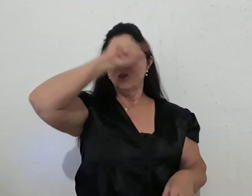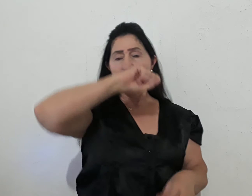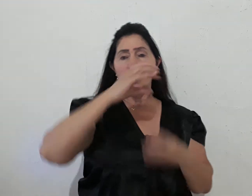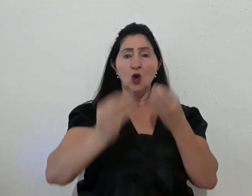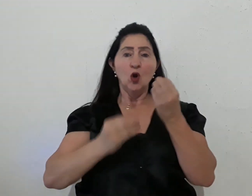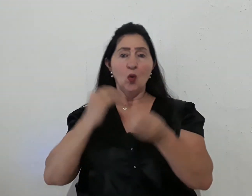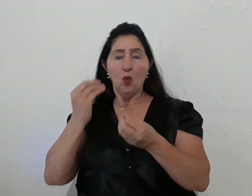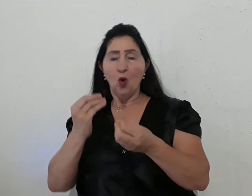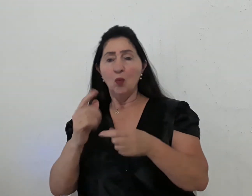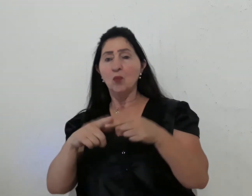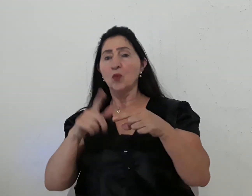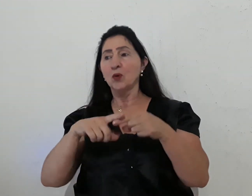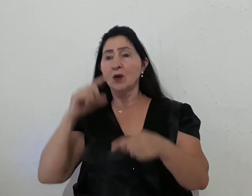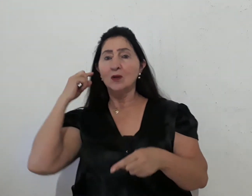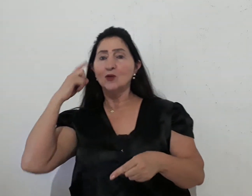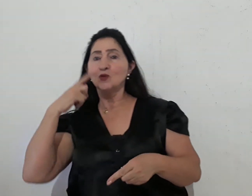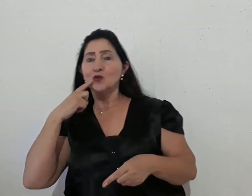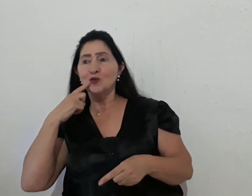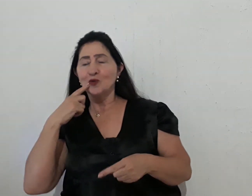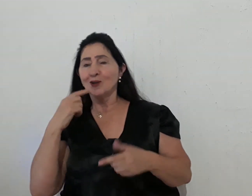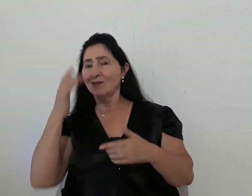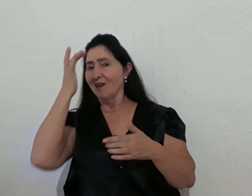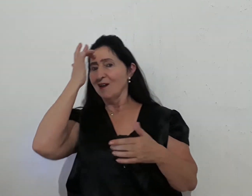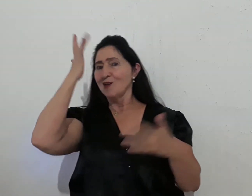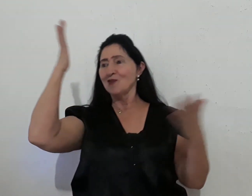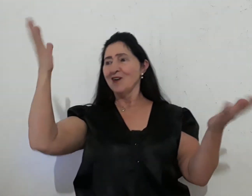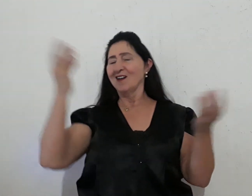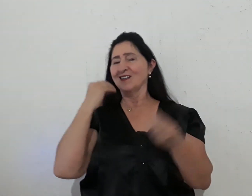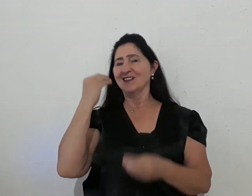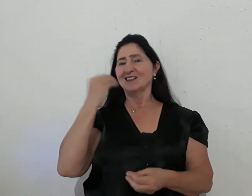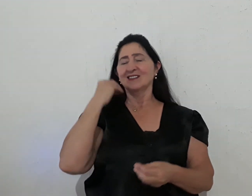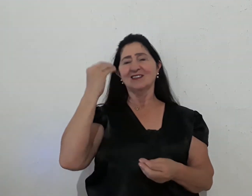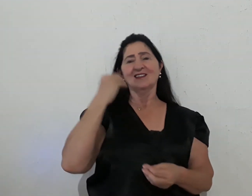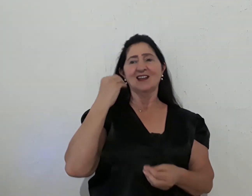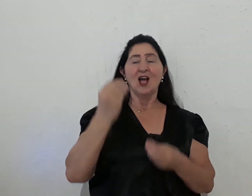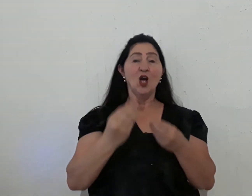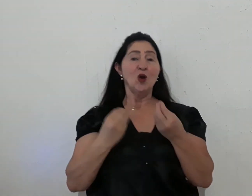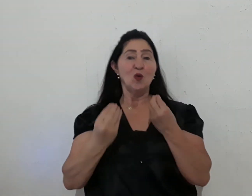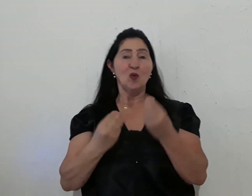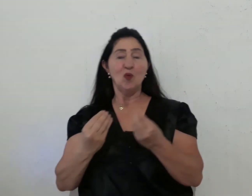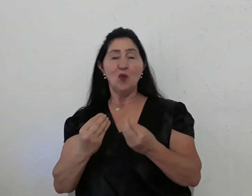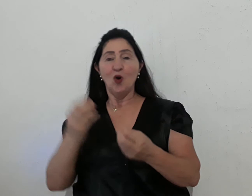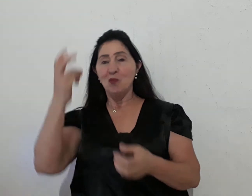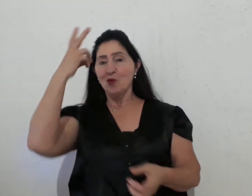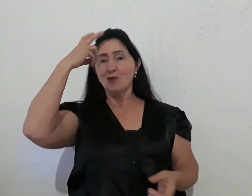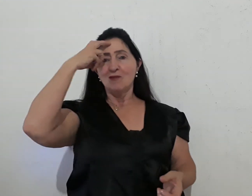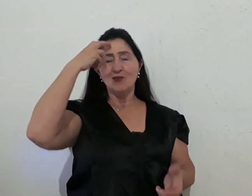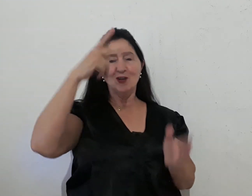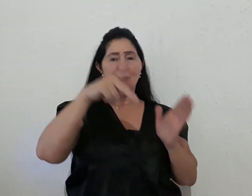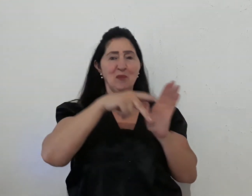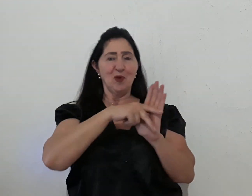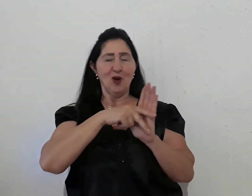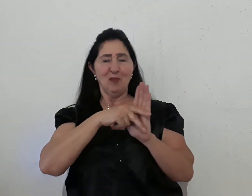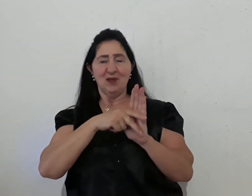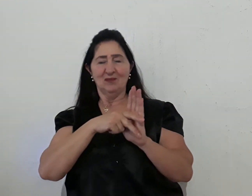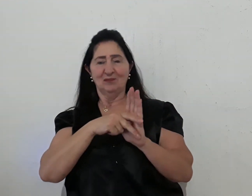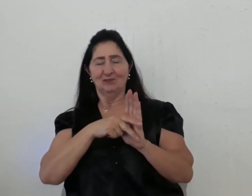do que os surdos, que o fazem naturalmente, ancorados pela sua base cultural natural. Enfatizando